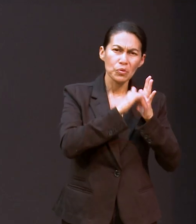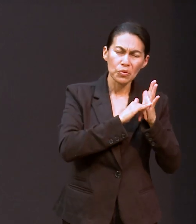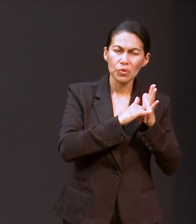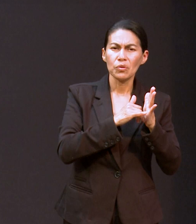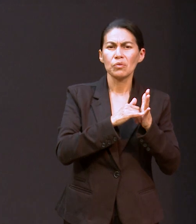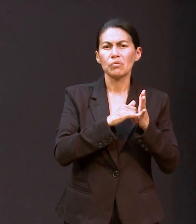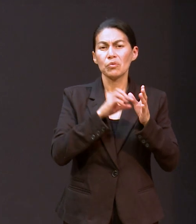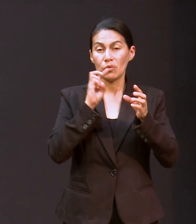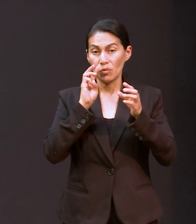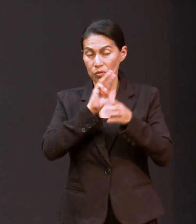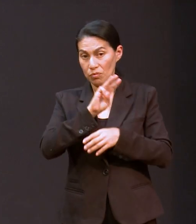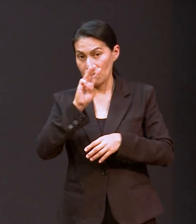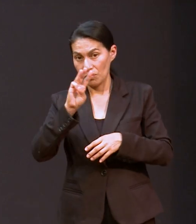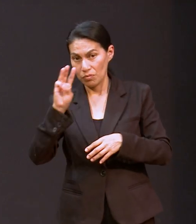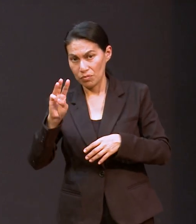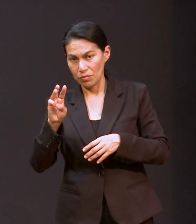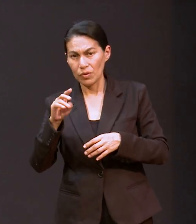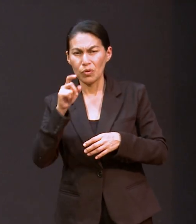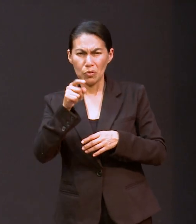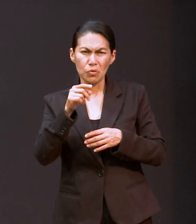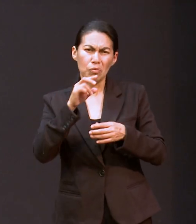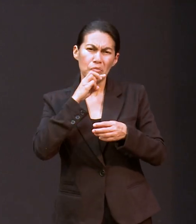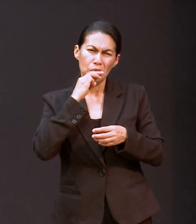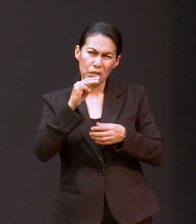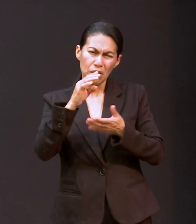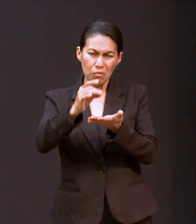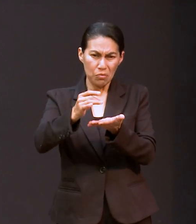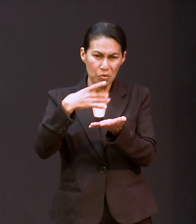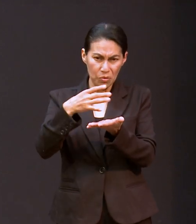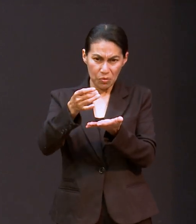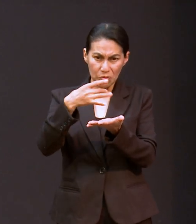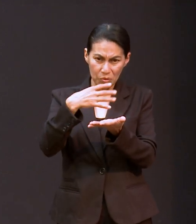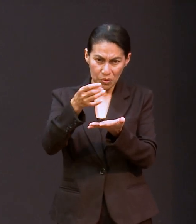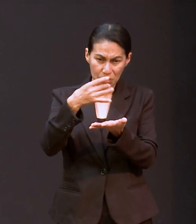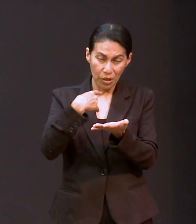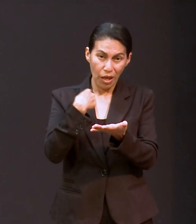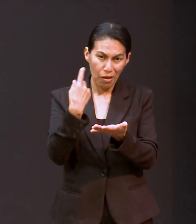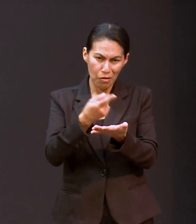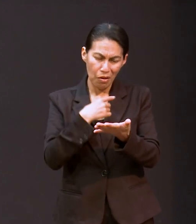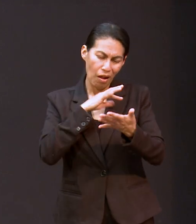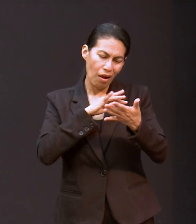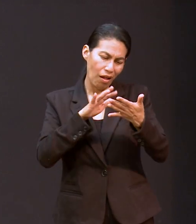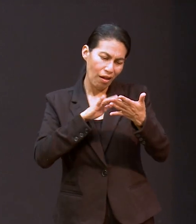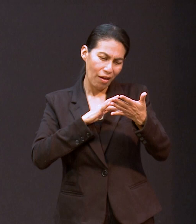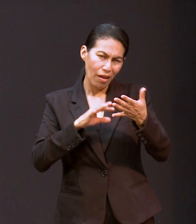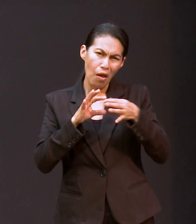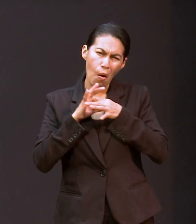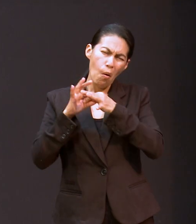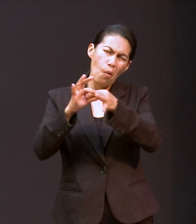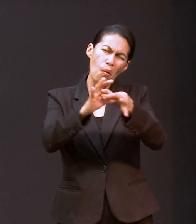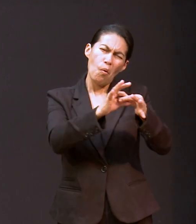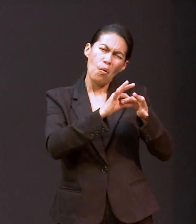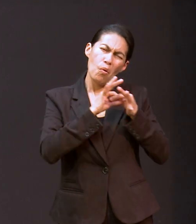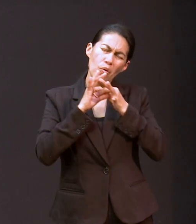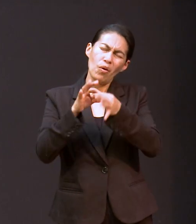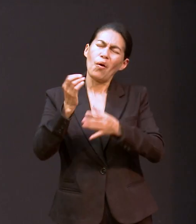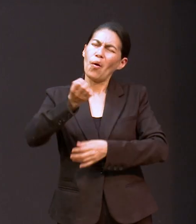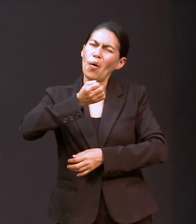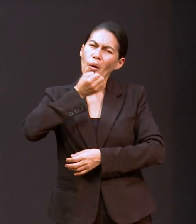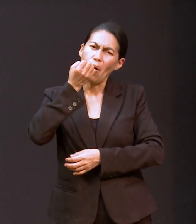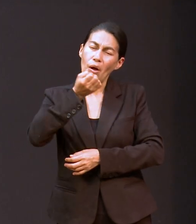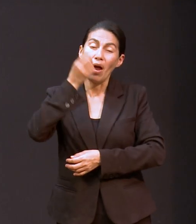de ti podamos orar podamos estar Unidos en una amistad como hijos de